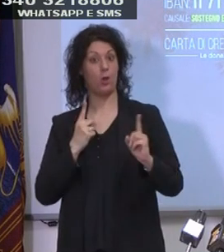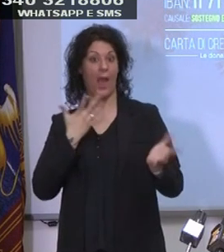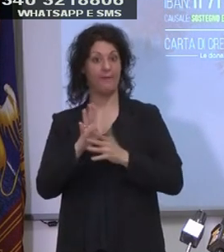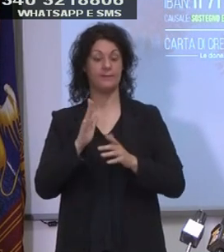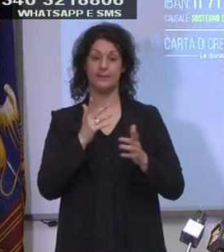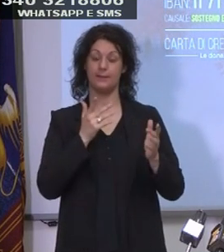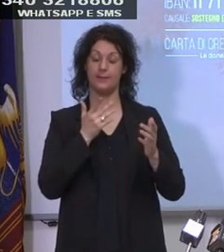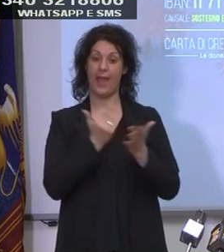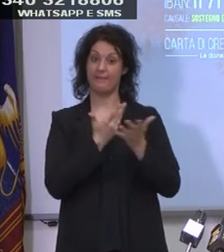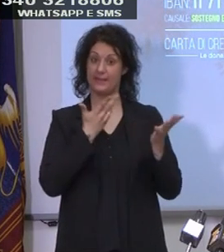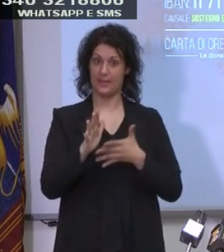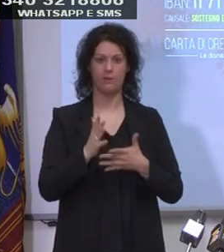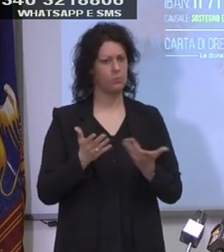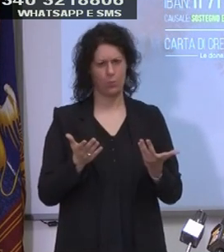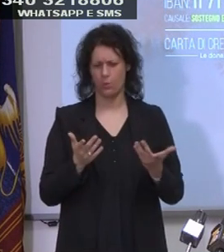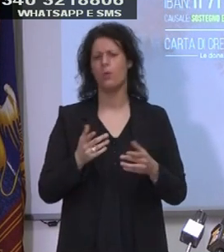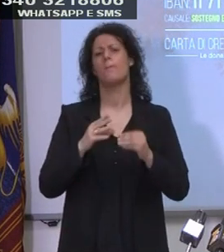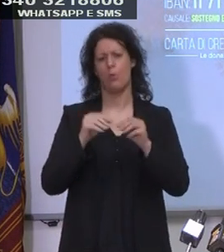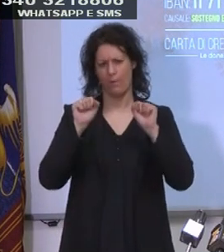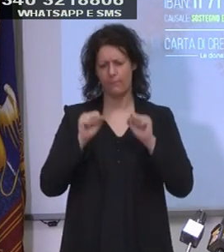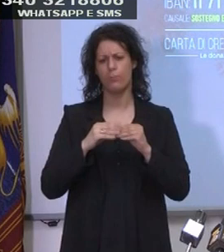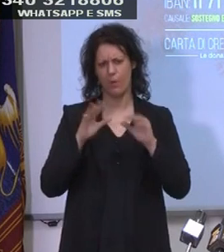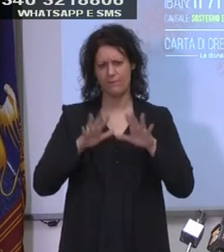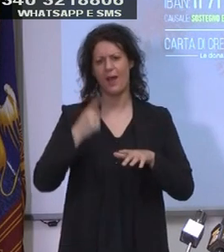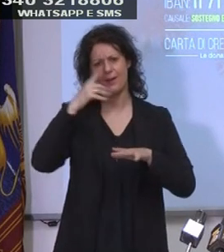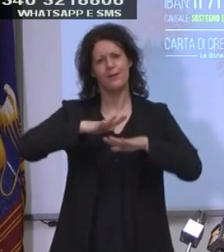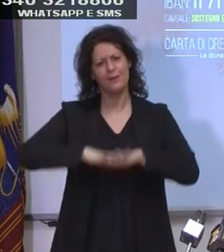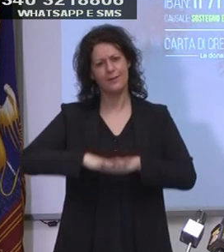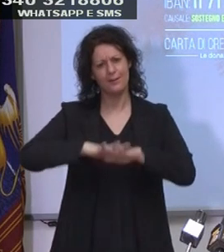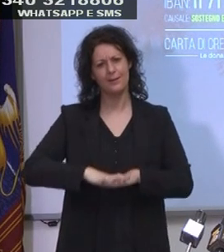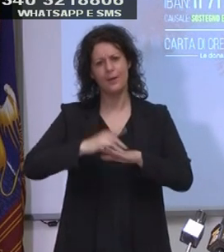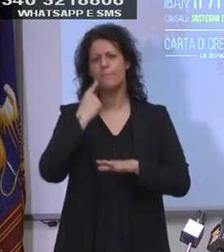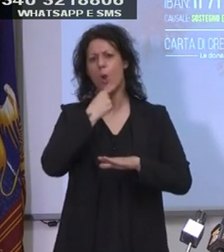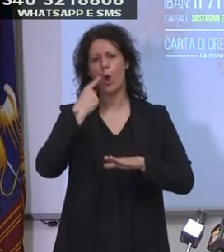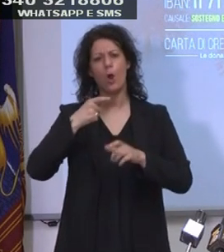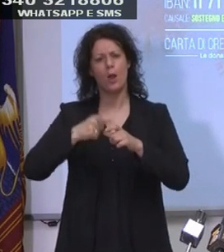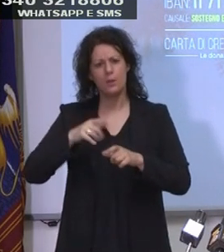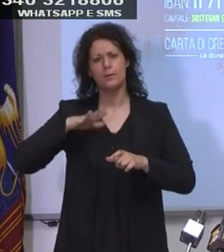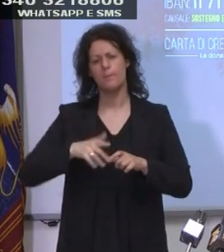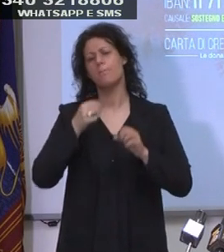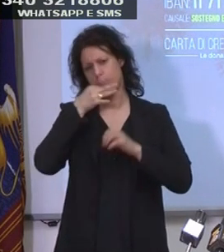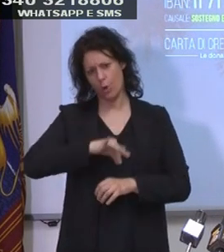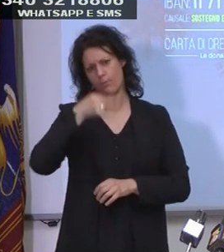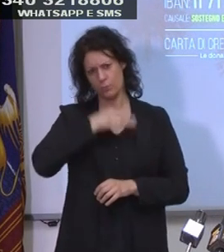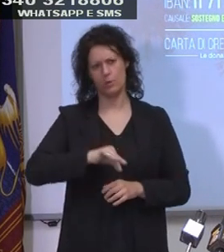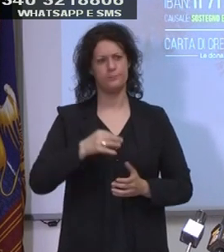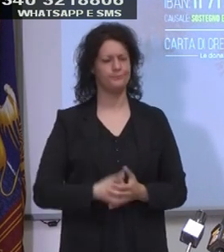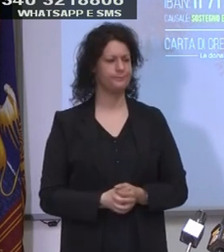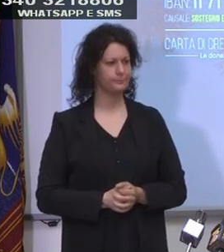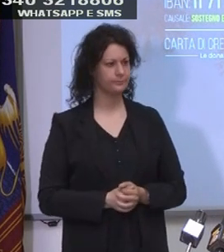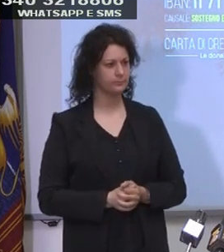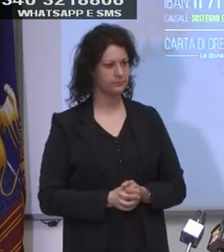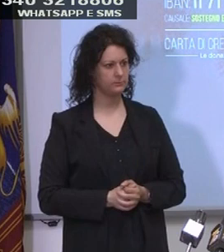Ma fanno la respirazione bocca a bocca, non muore nessuno. Cioè. Tre domande per l'assessore da parte